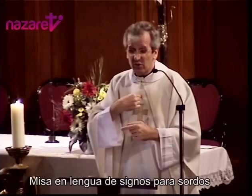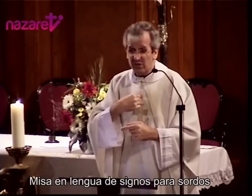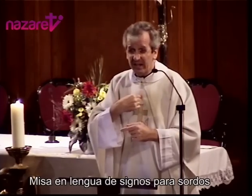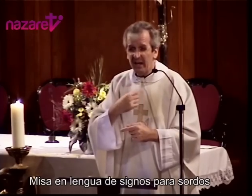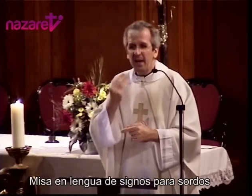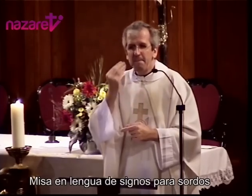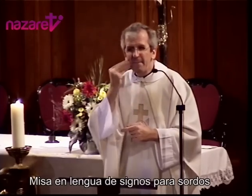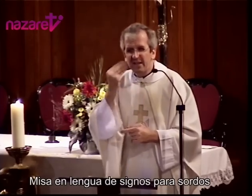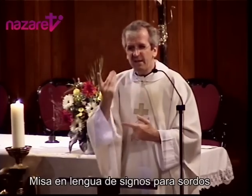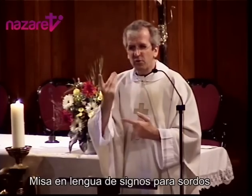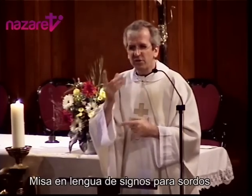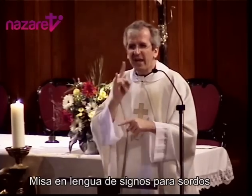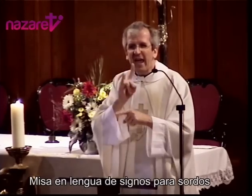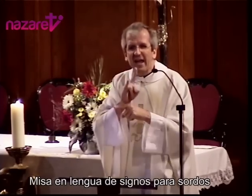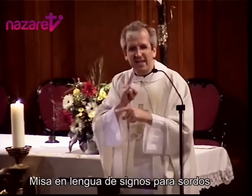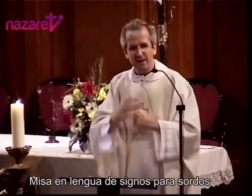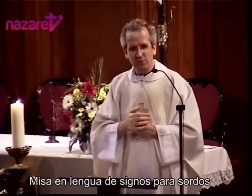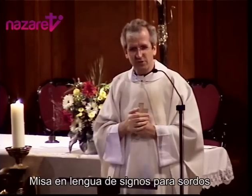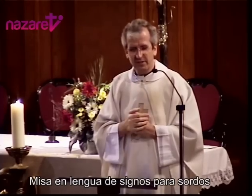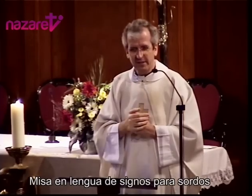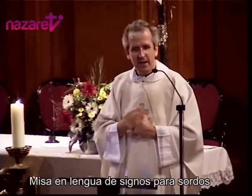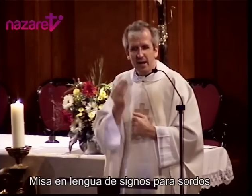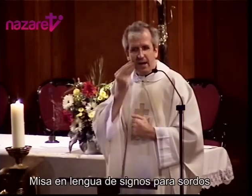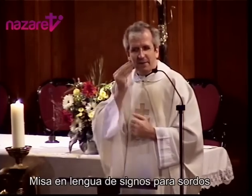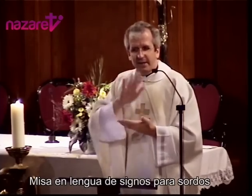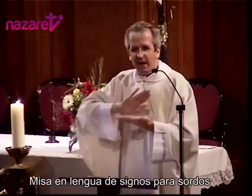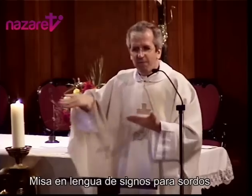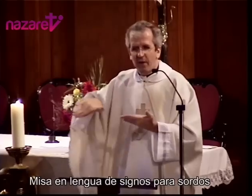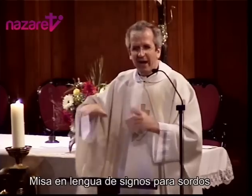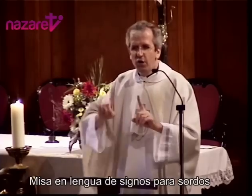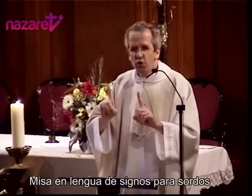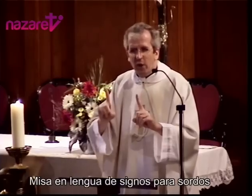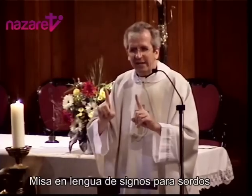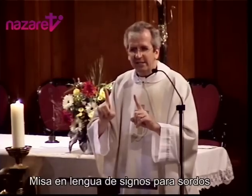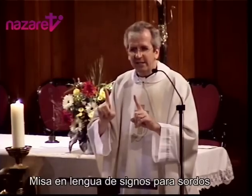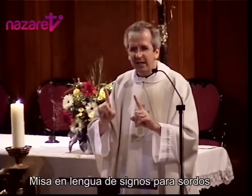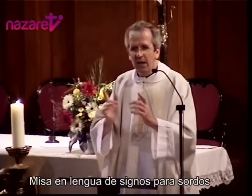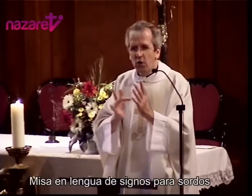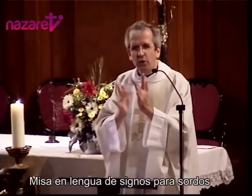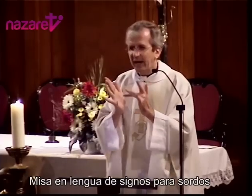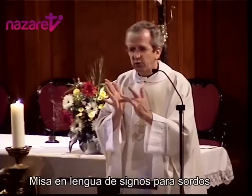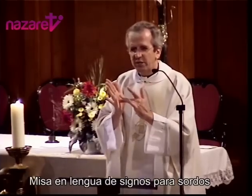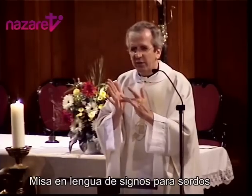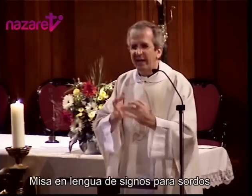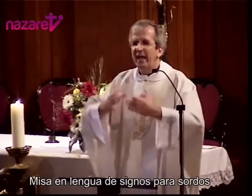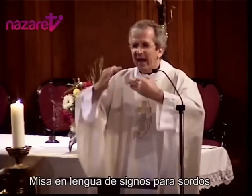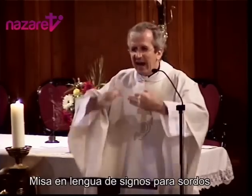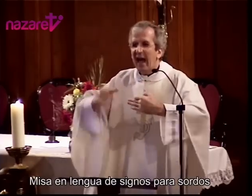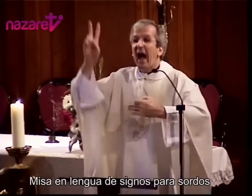mentimos, engañamos. La mentira fuera, no es lo que Jesucristo quiere. Él ha